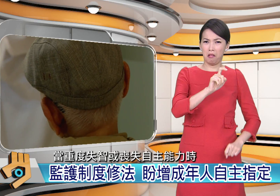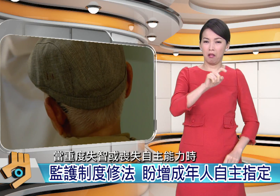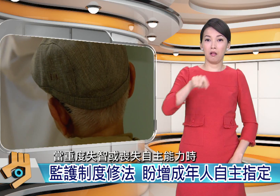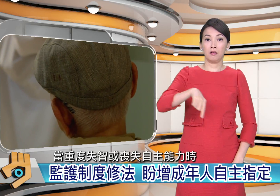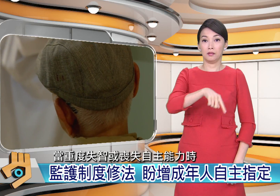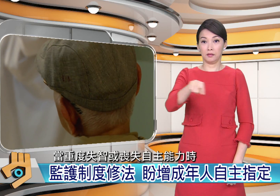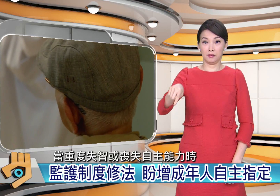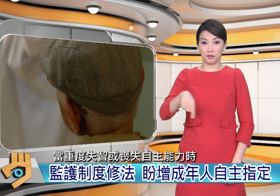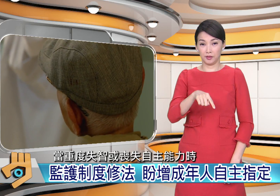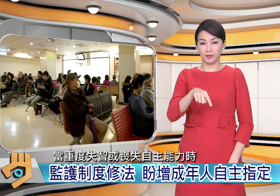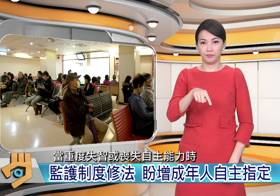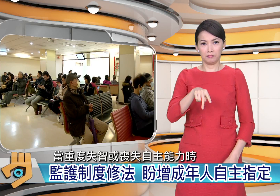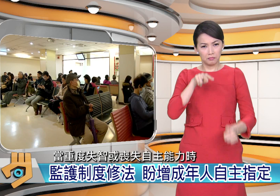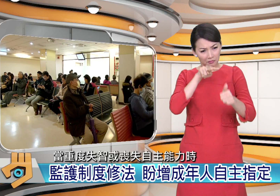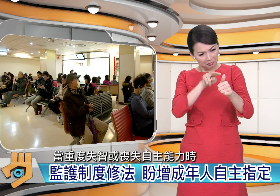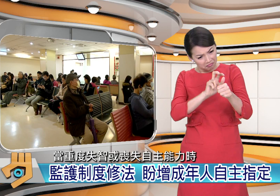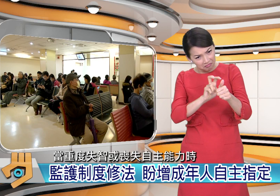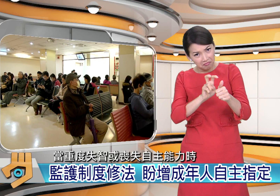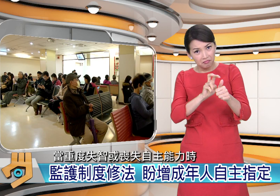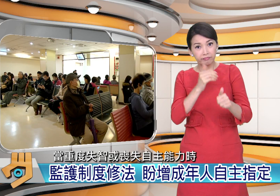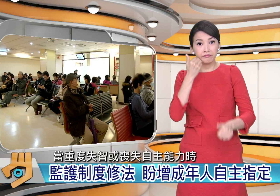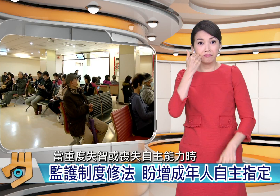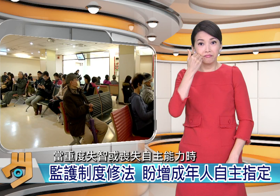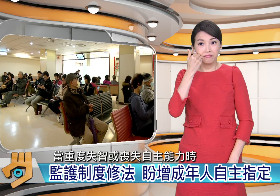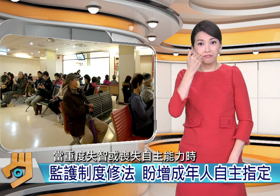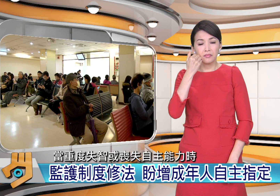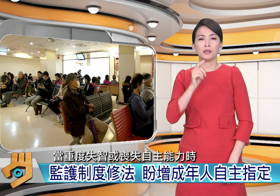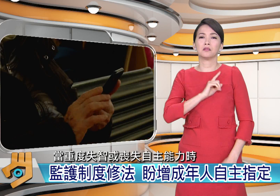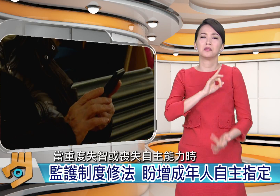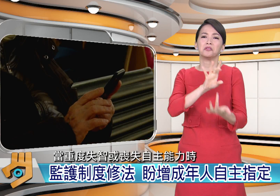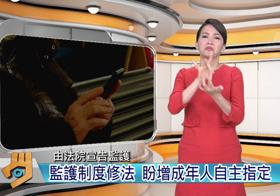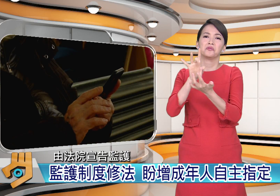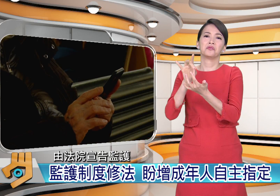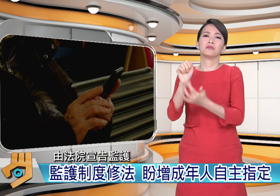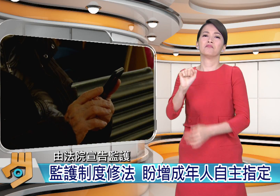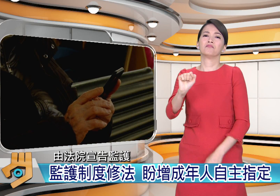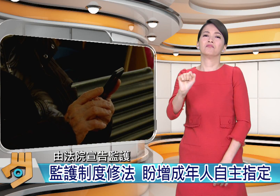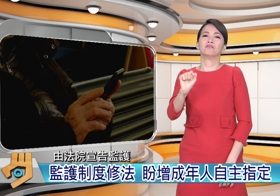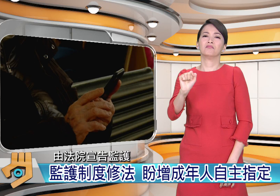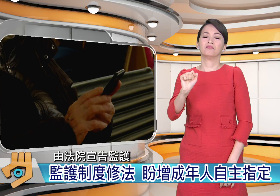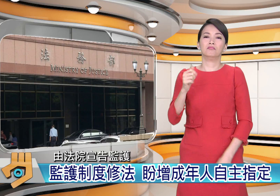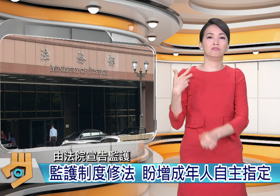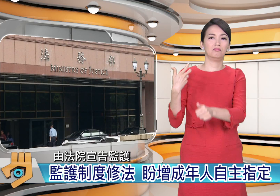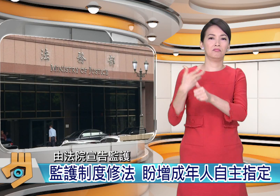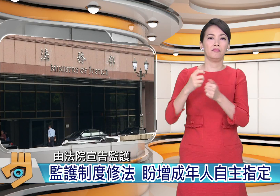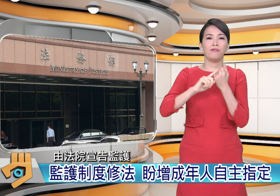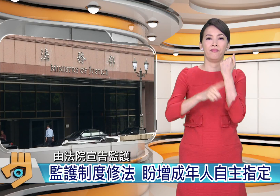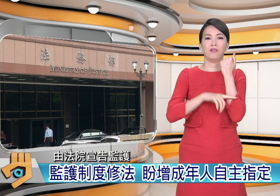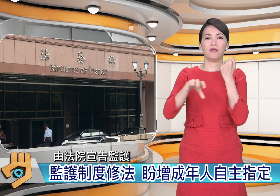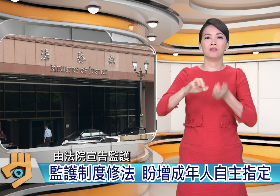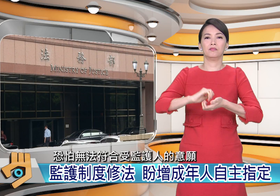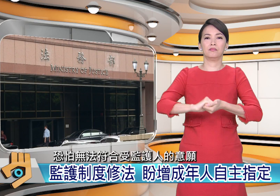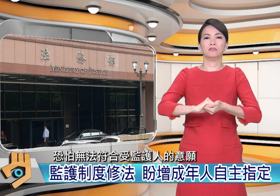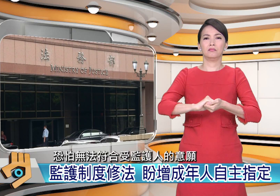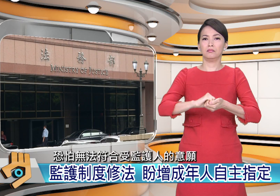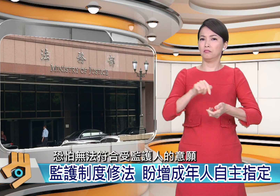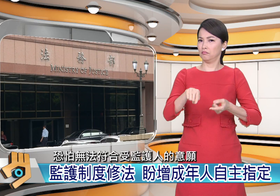智或丧失自主能力时，由法院宣告监护，恐怕无法符